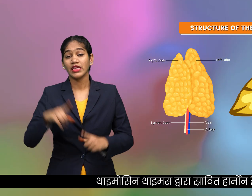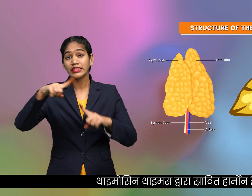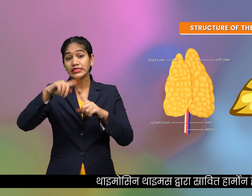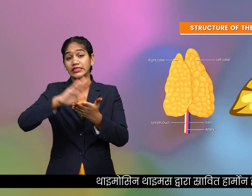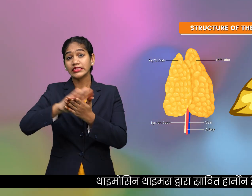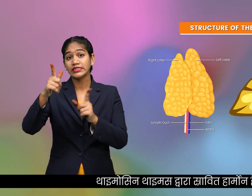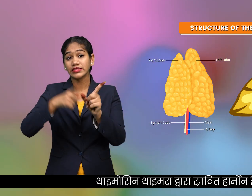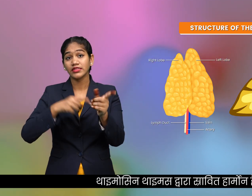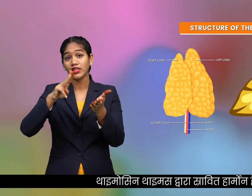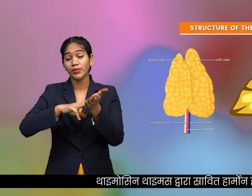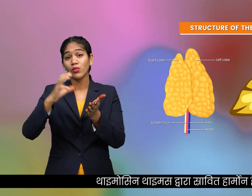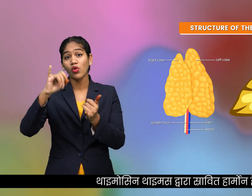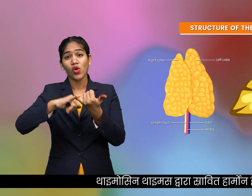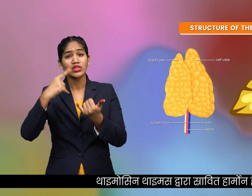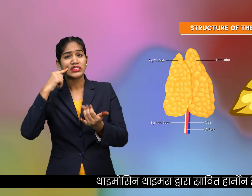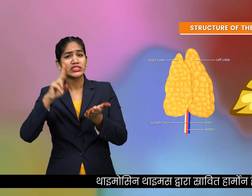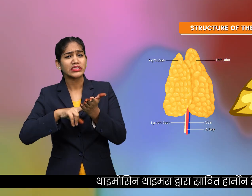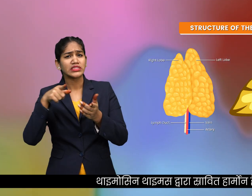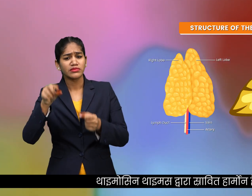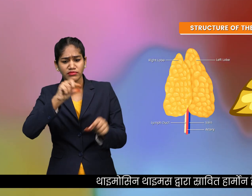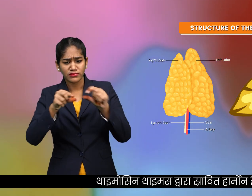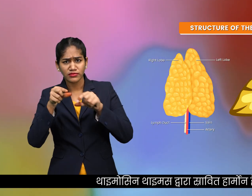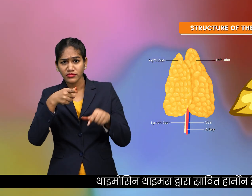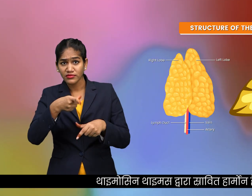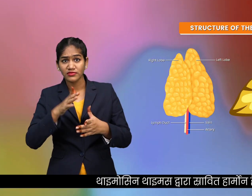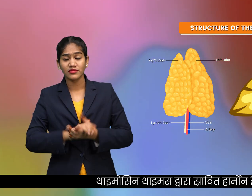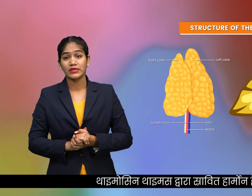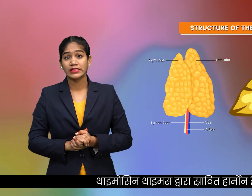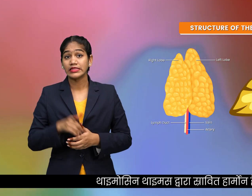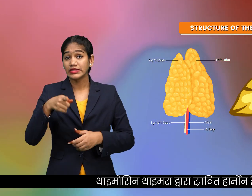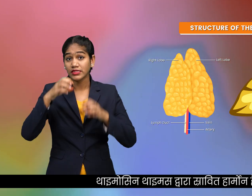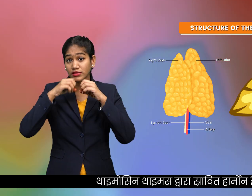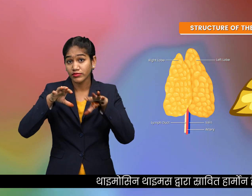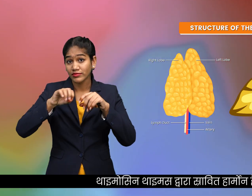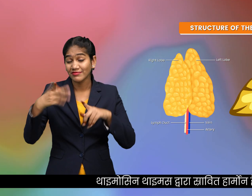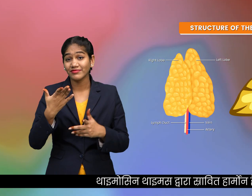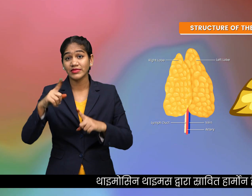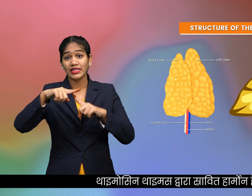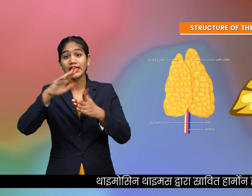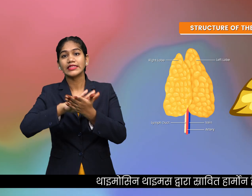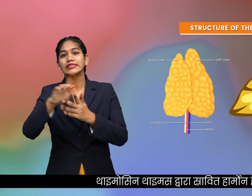थाइमोसिन थाइमस द्वारा स्रावित हार्मोन है।